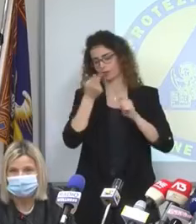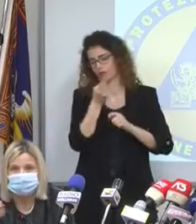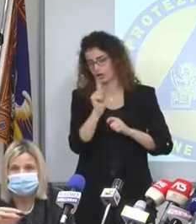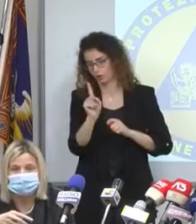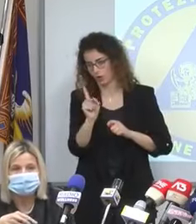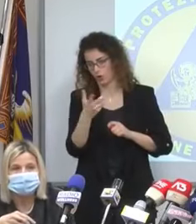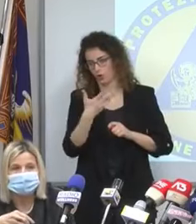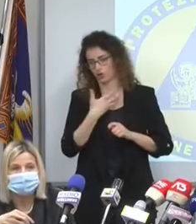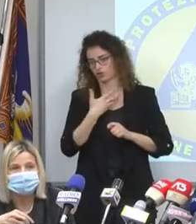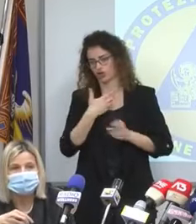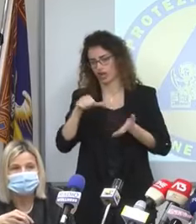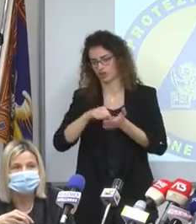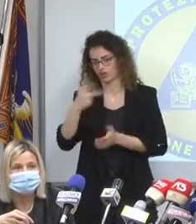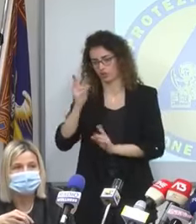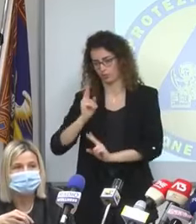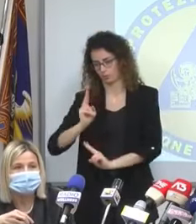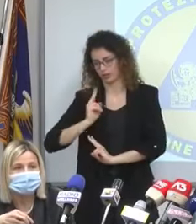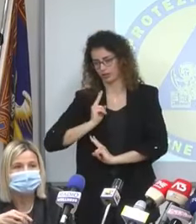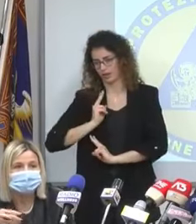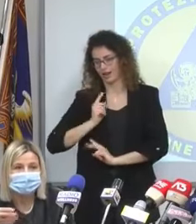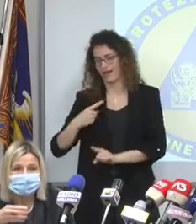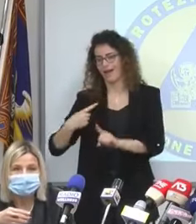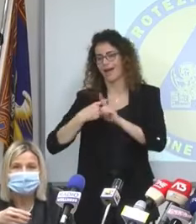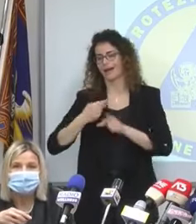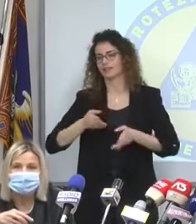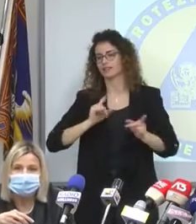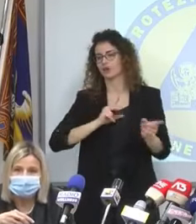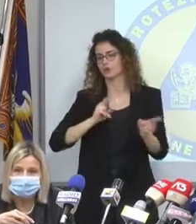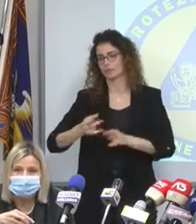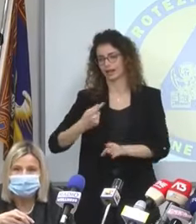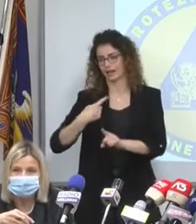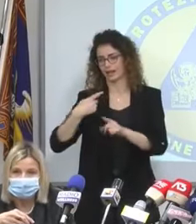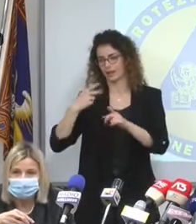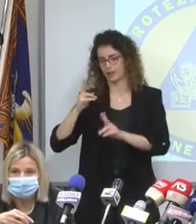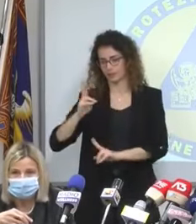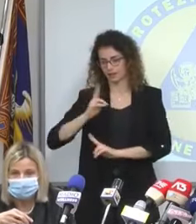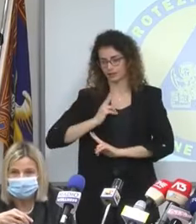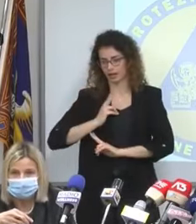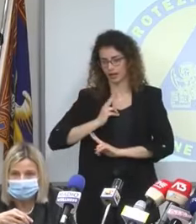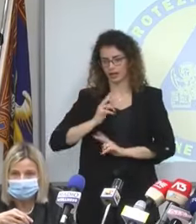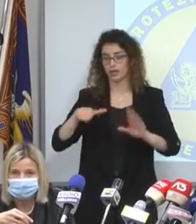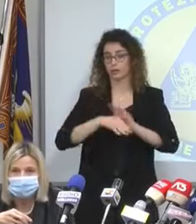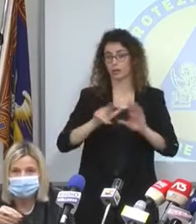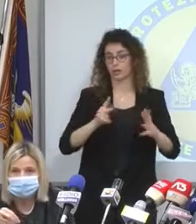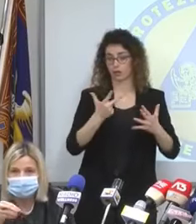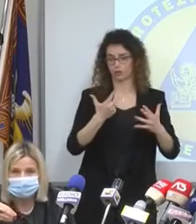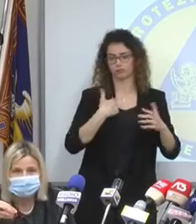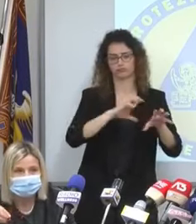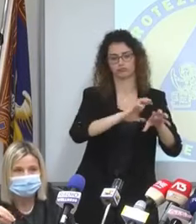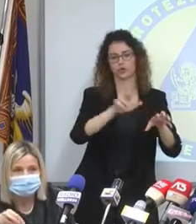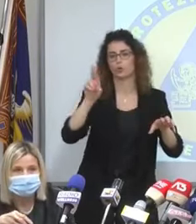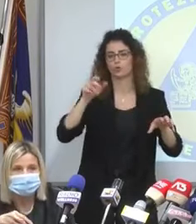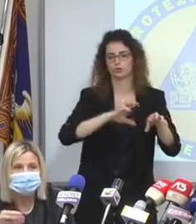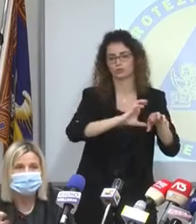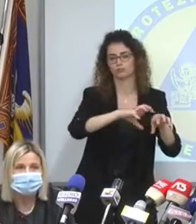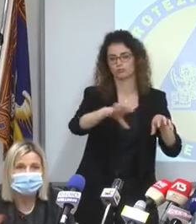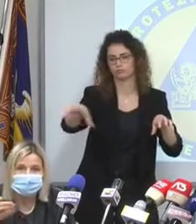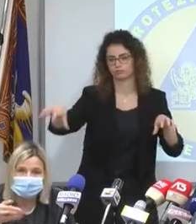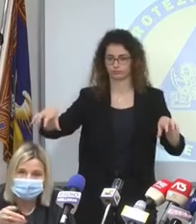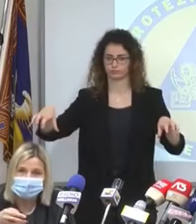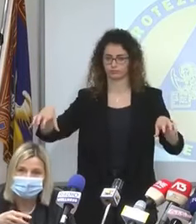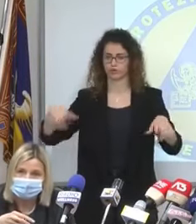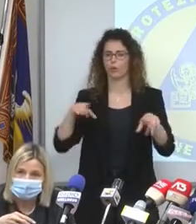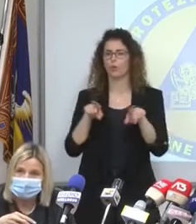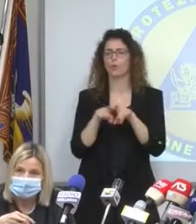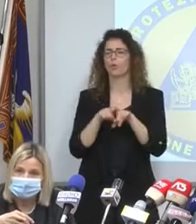avrà questo centro militare nell'ex ospedale militare. Le altre verranno divise nelle 8 USL che rimangono nei vari centri, quindi come